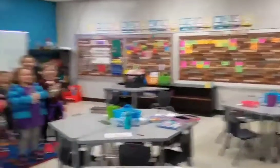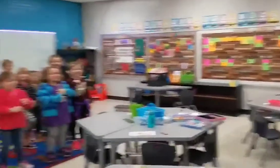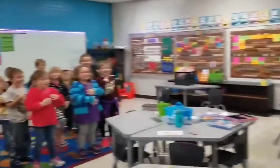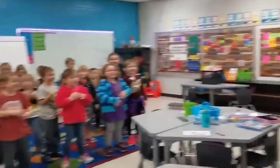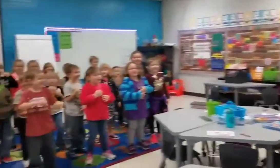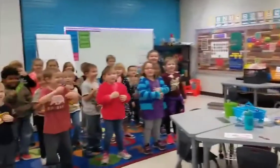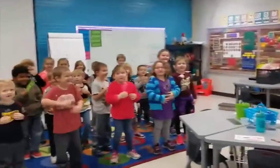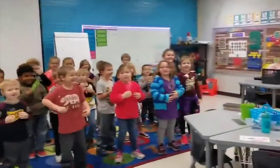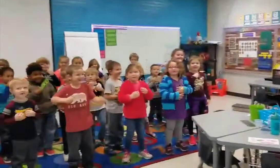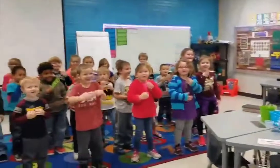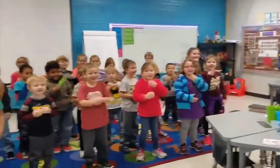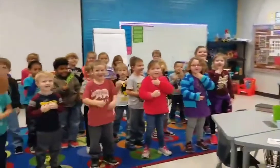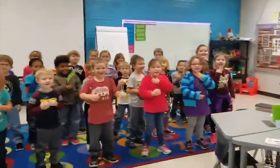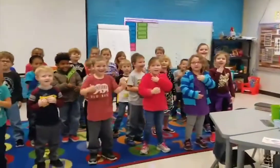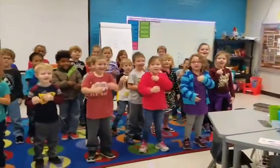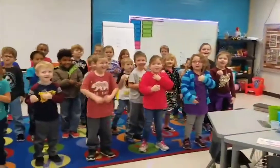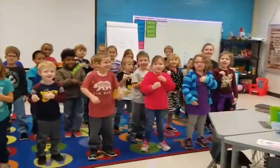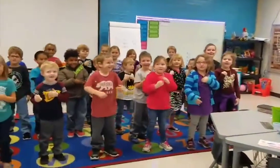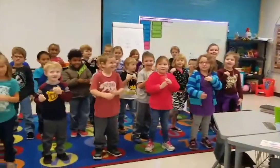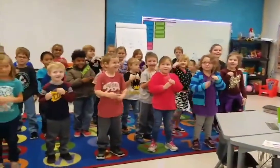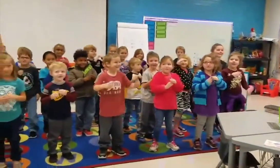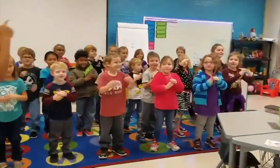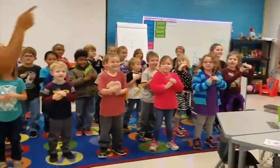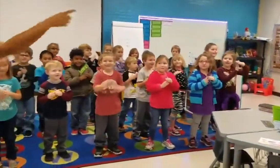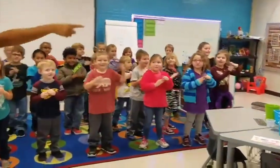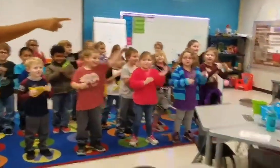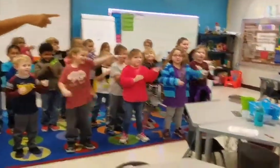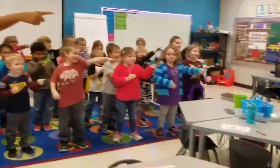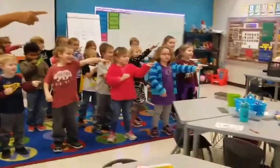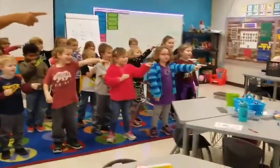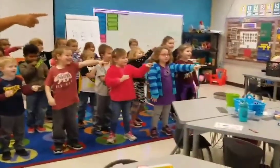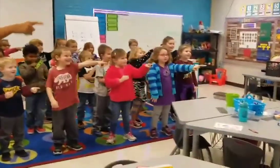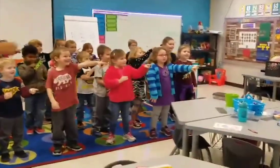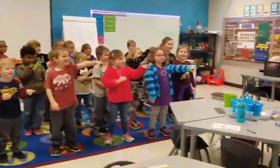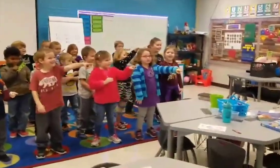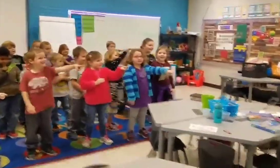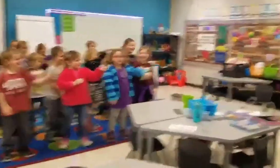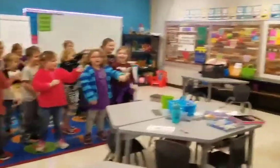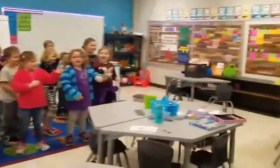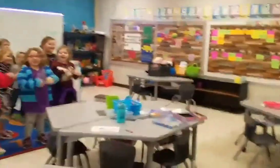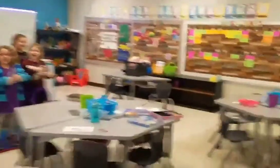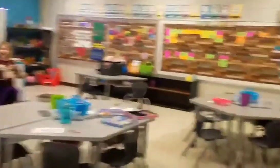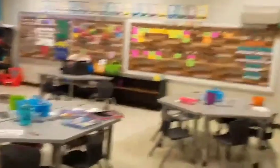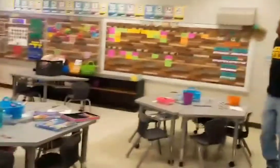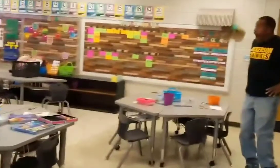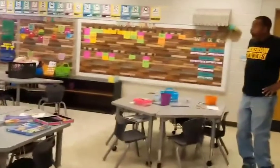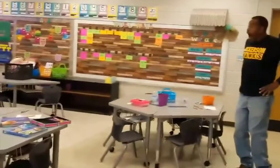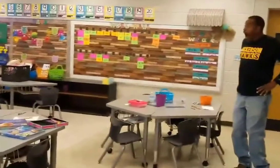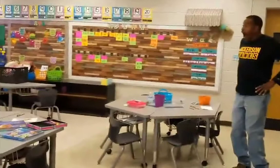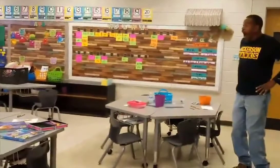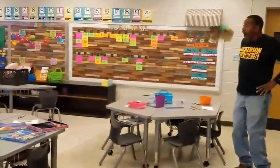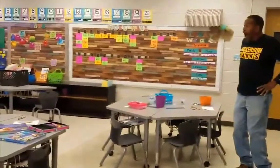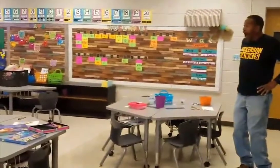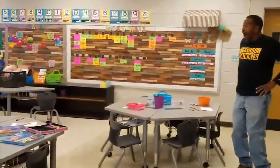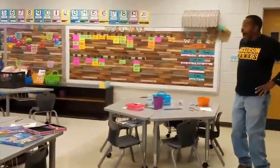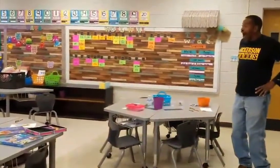Eine Kindergartengruppe aus Tennessee singt ihrem Hausmeister Mr. James ein Geburtstagsständchen.